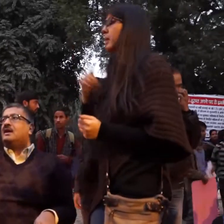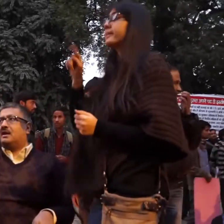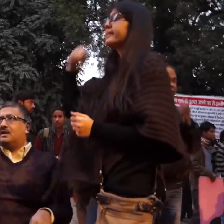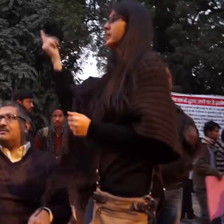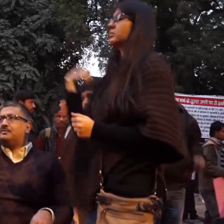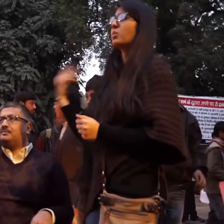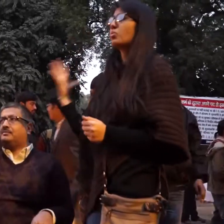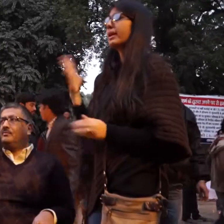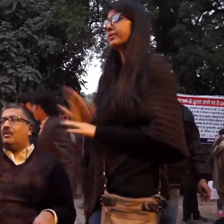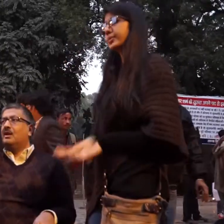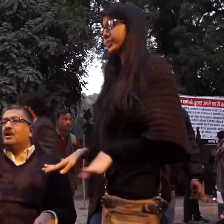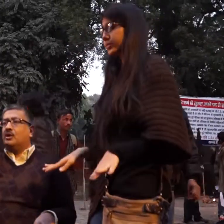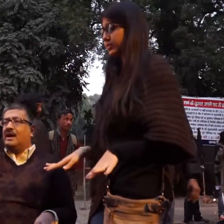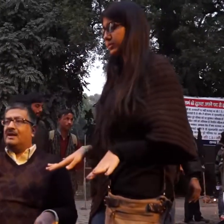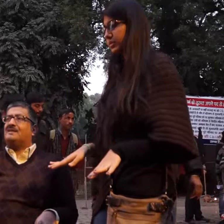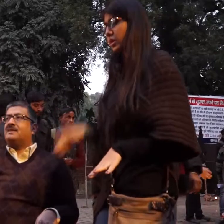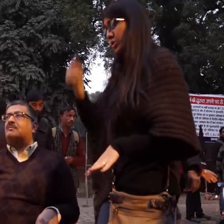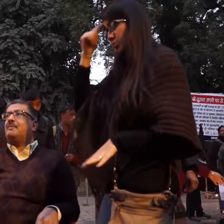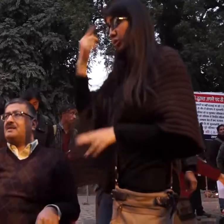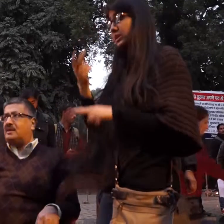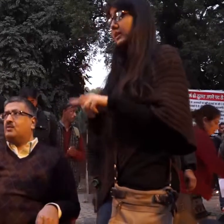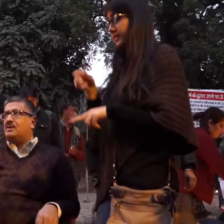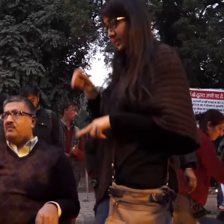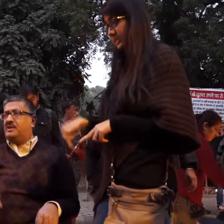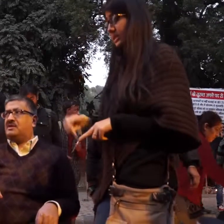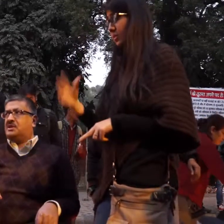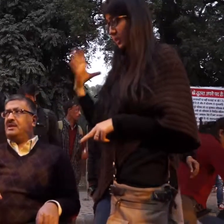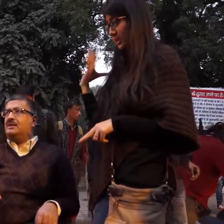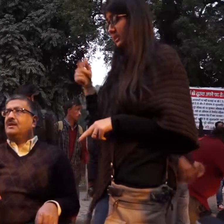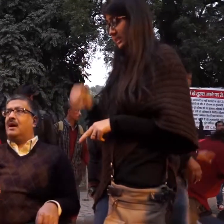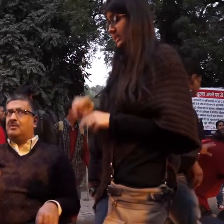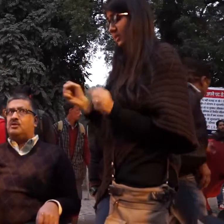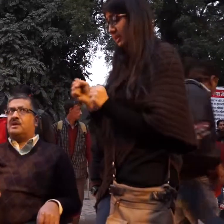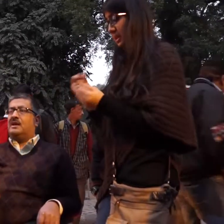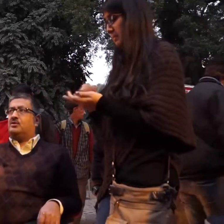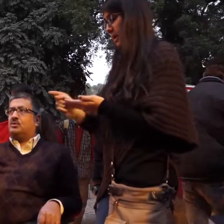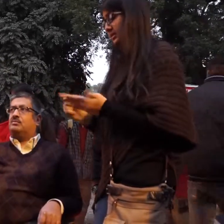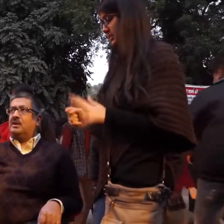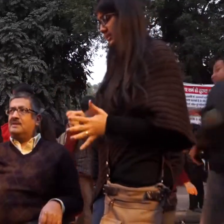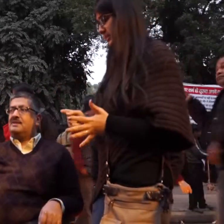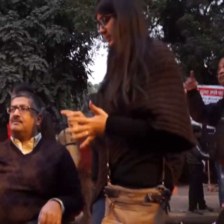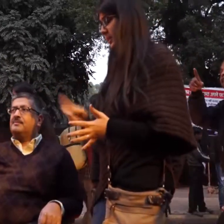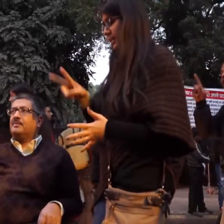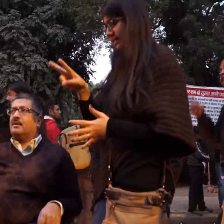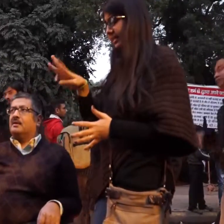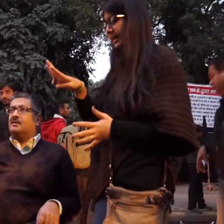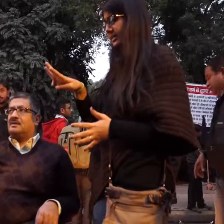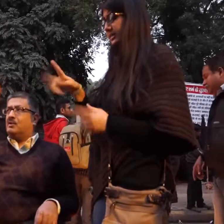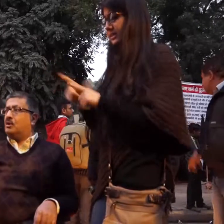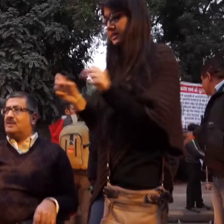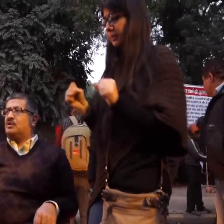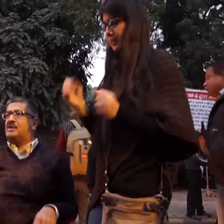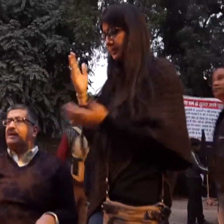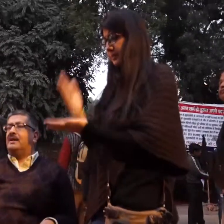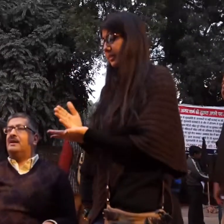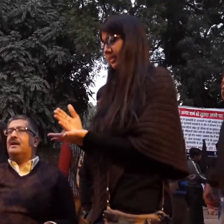के लिए तैयार होंगे। क्योंकि अगर इस सेशन में पास नहीं हुआ, जो विंटर सेशन है अभी जो चल रहा है, जो 23 दिसंबर